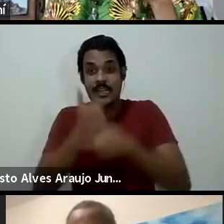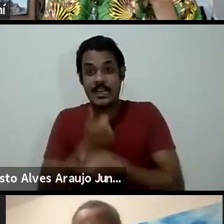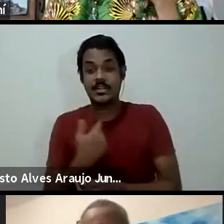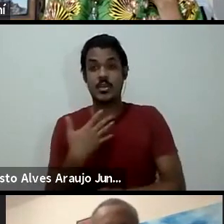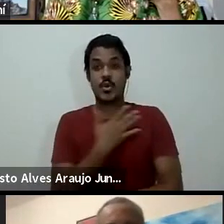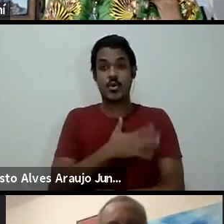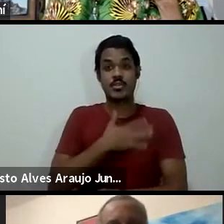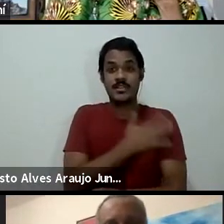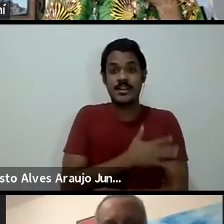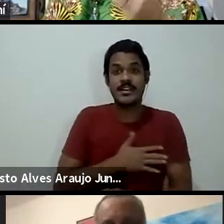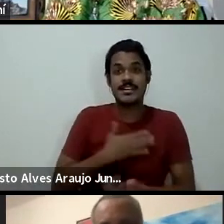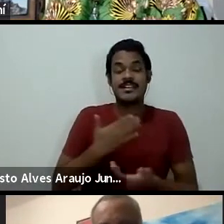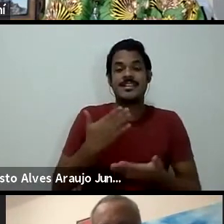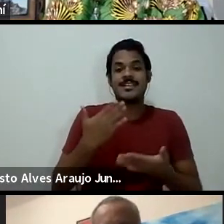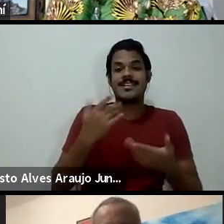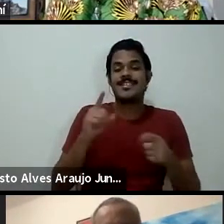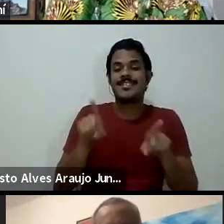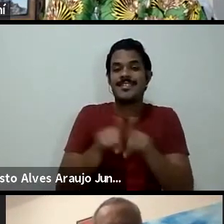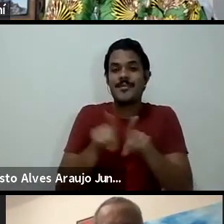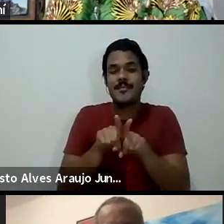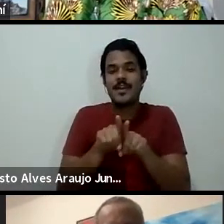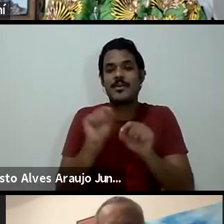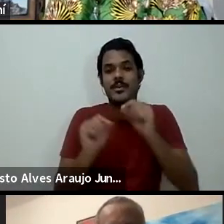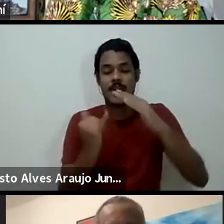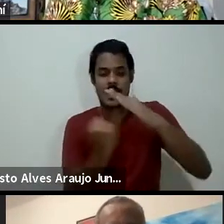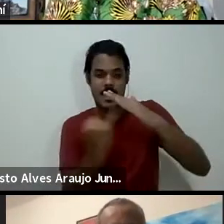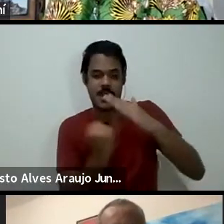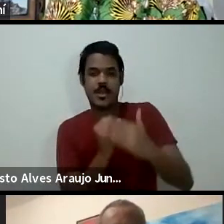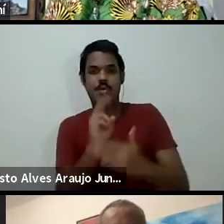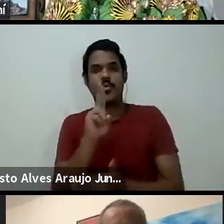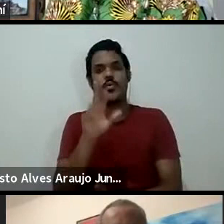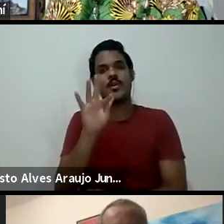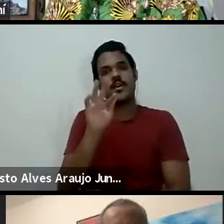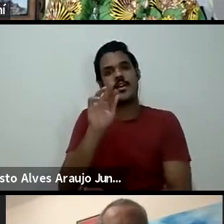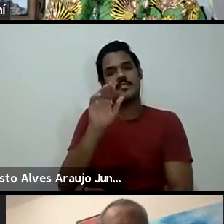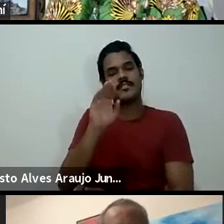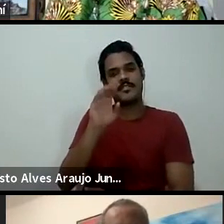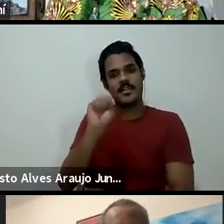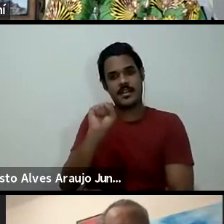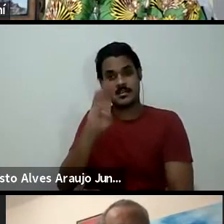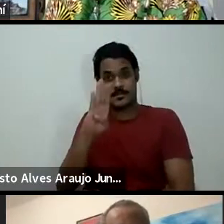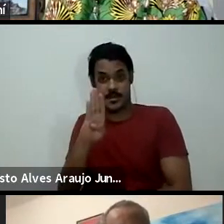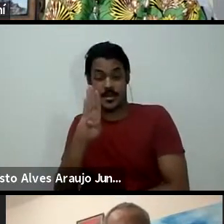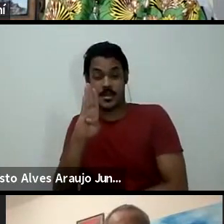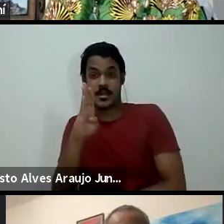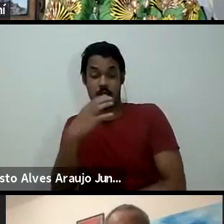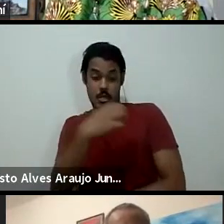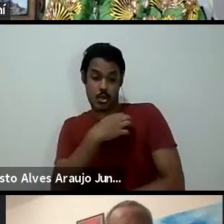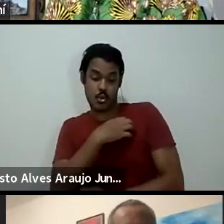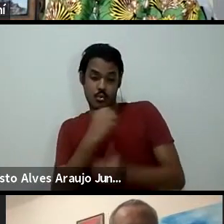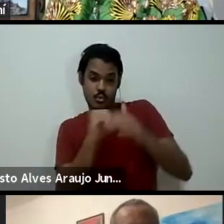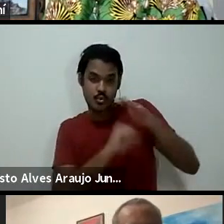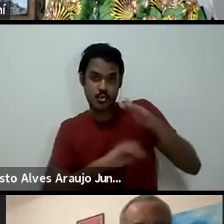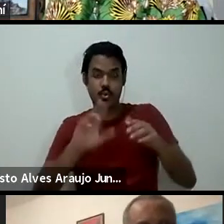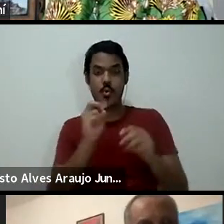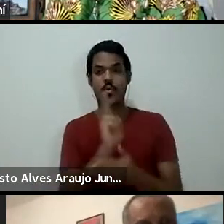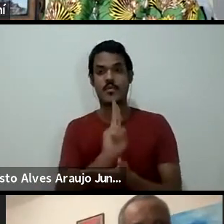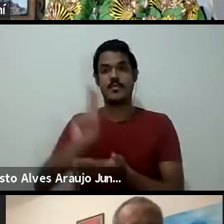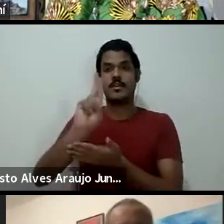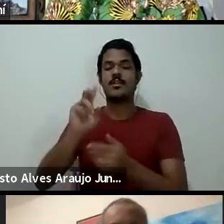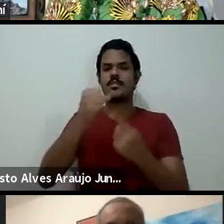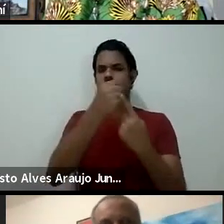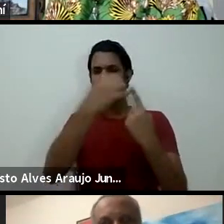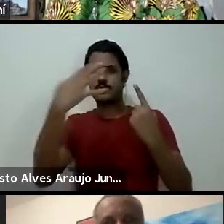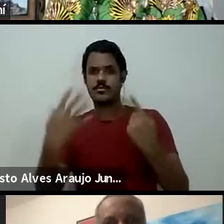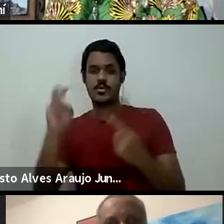de agradecer as nossas instituições, a UFSB, a Universidade Federal do Sul da Bahia, a Pró-Reitoria de Extensão e